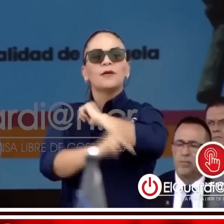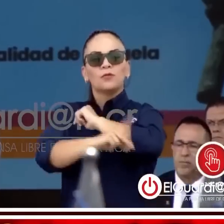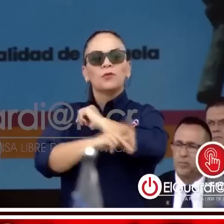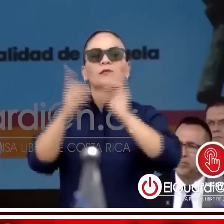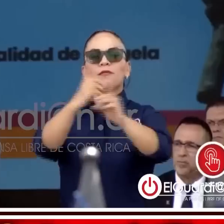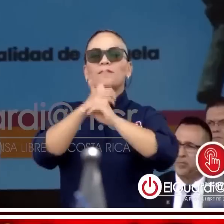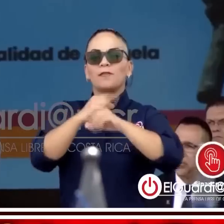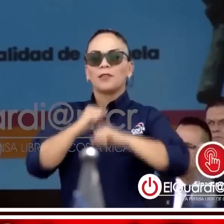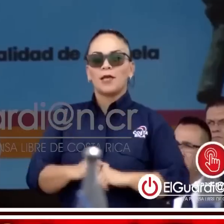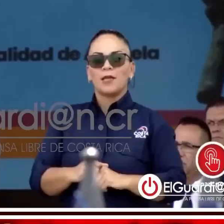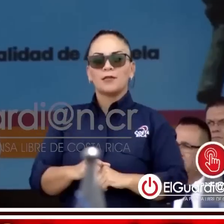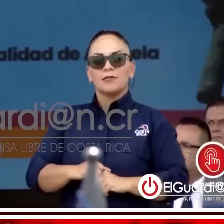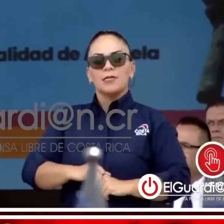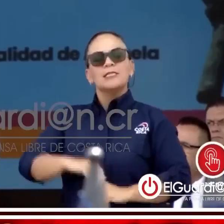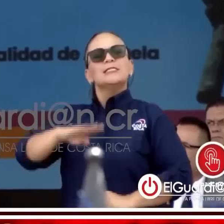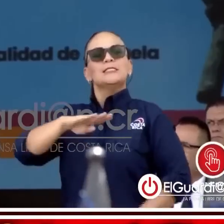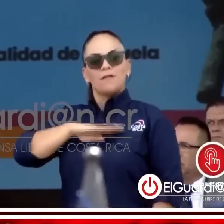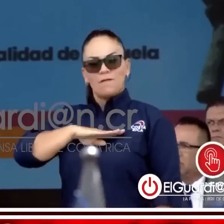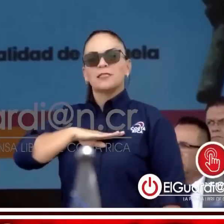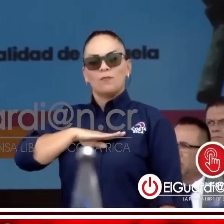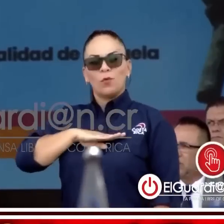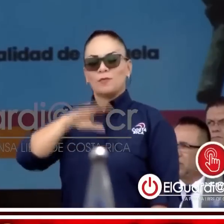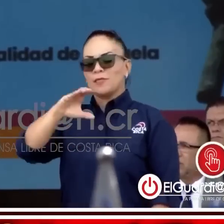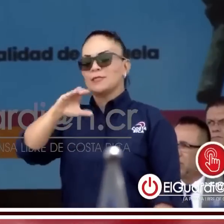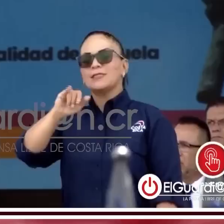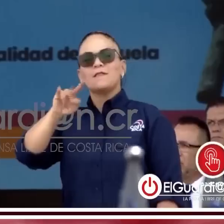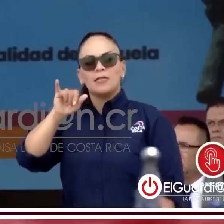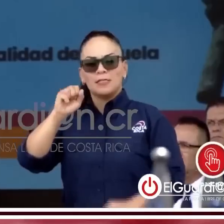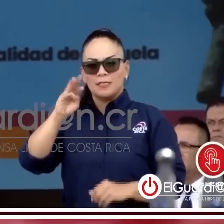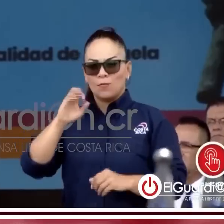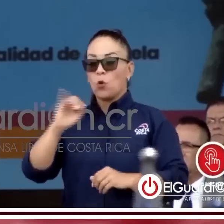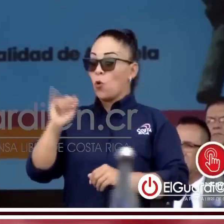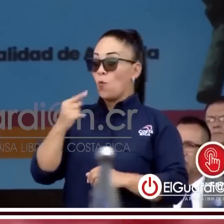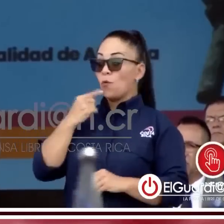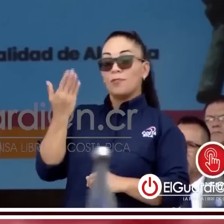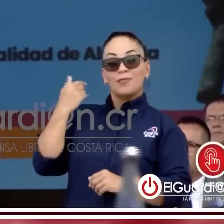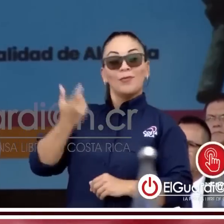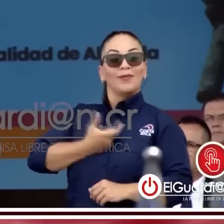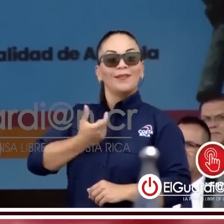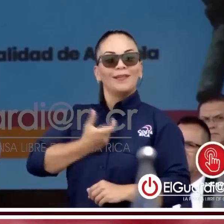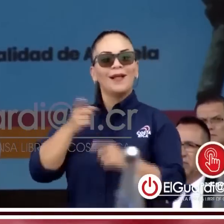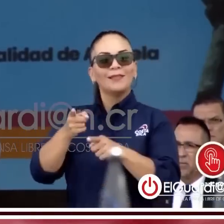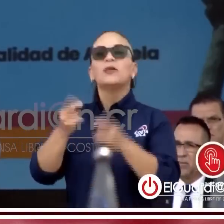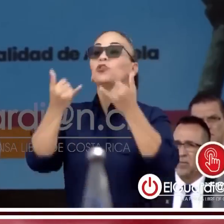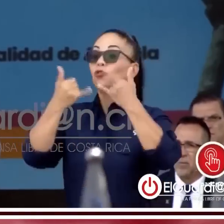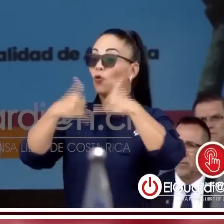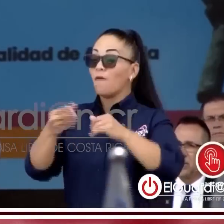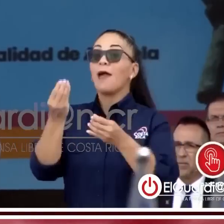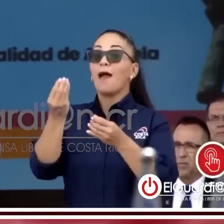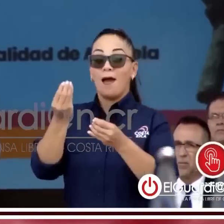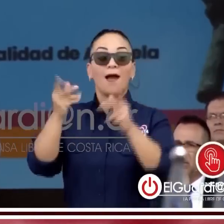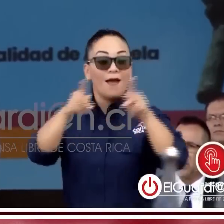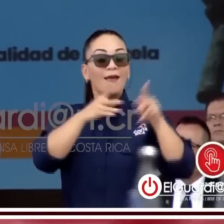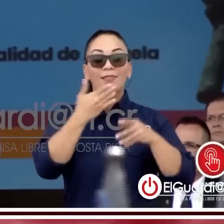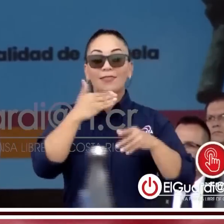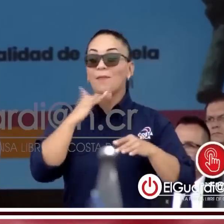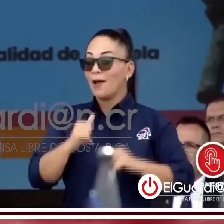y civismo. Porque como dijo el alcalde, todavía quedan muchos filibusteros.